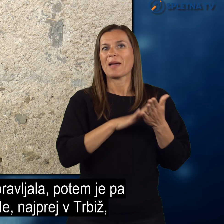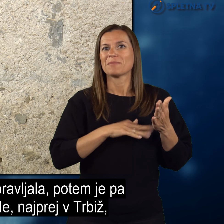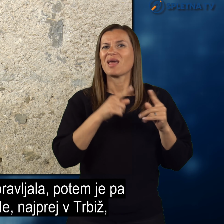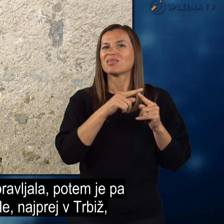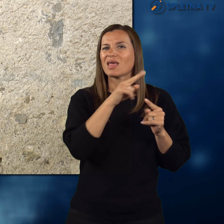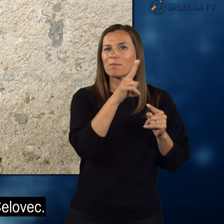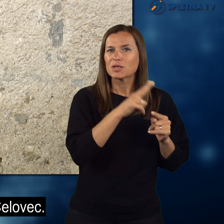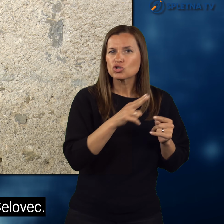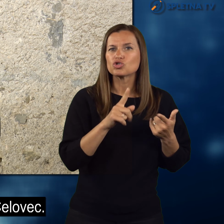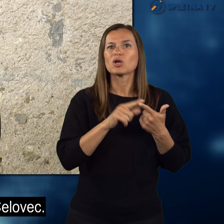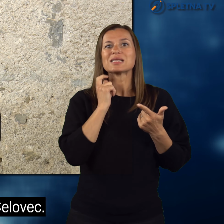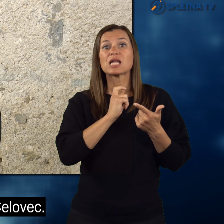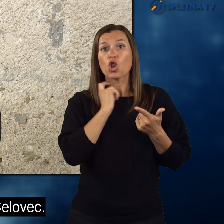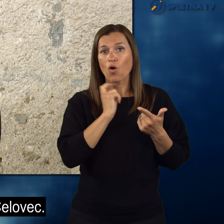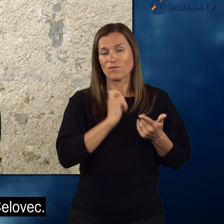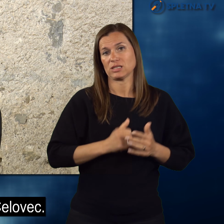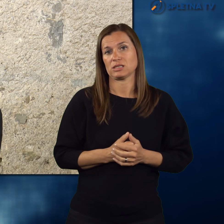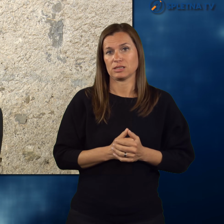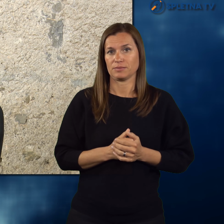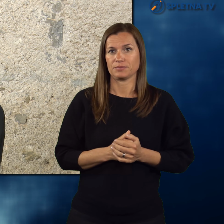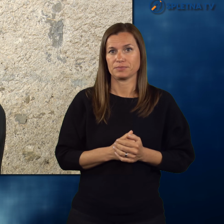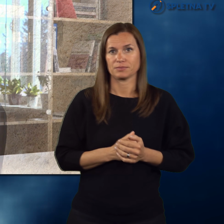na Trbiž, pa v Celovec.